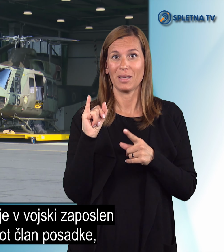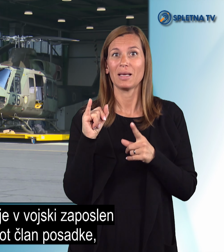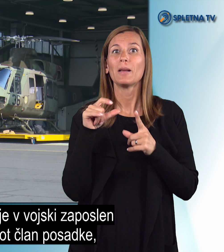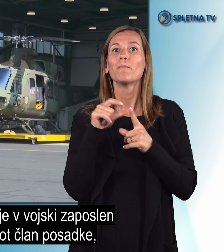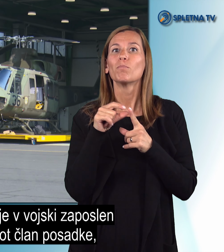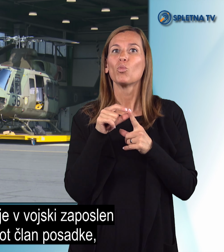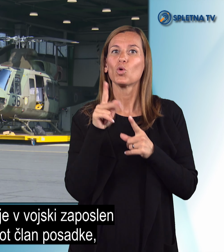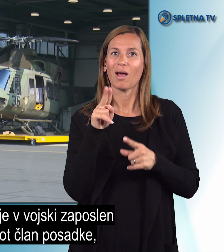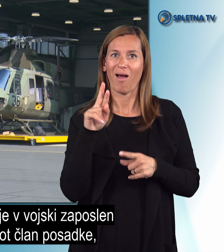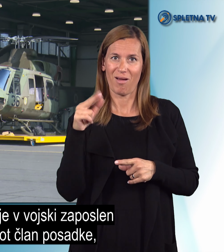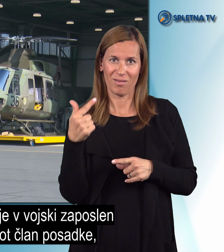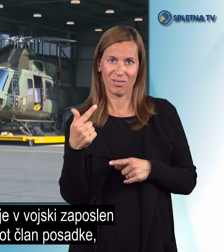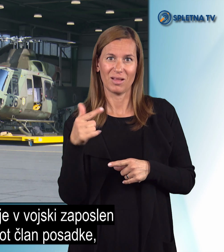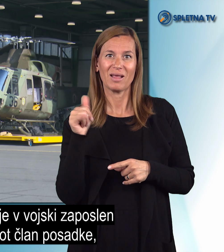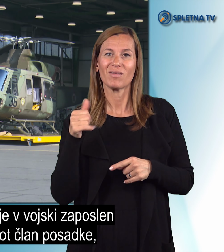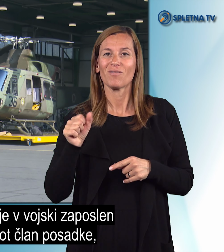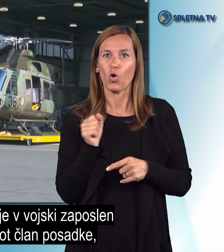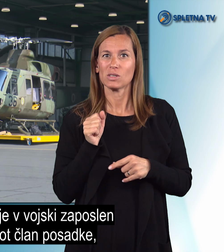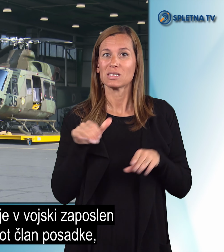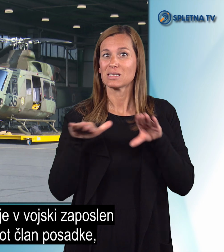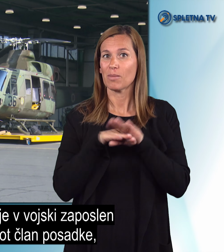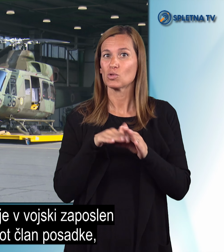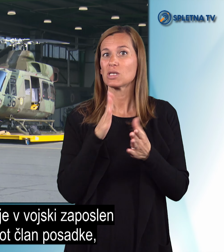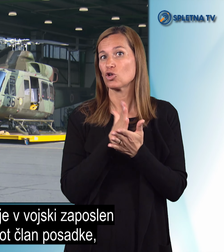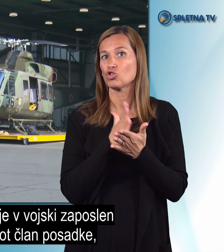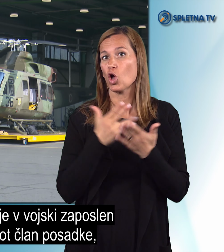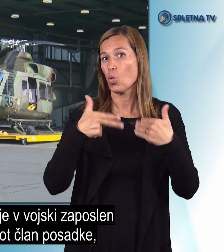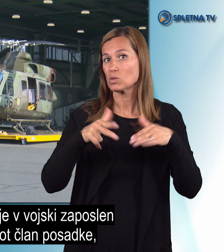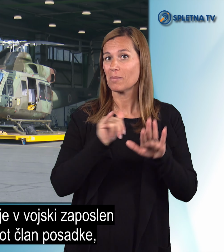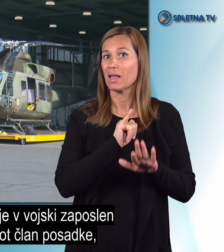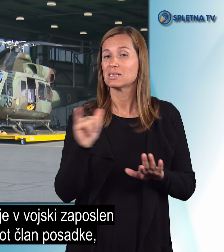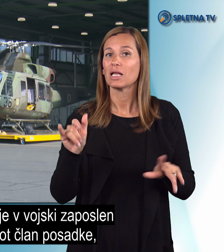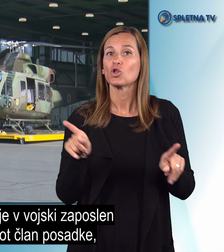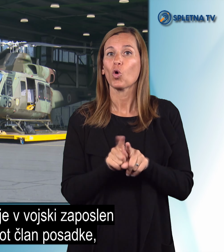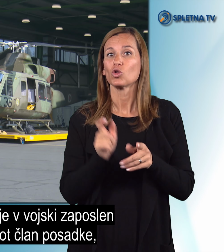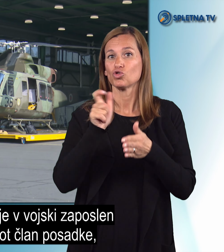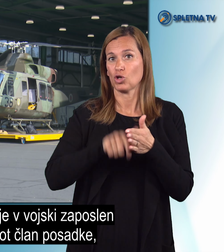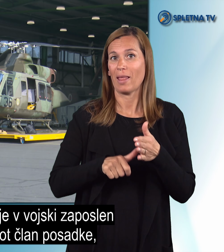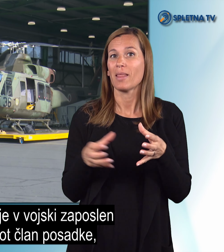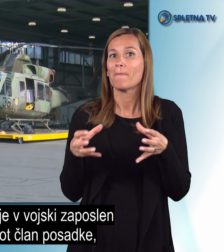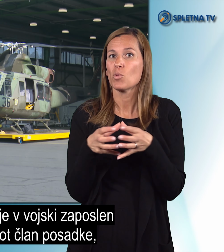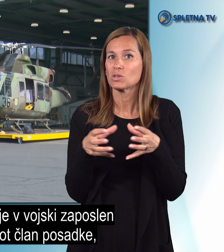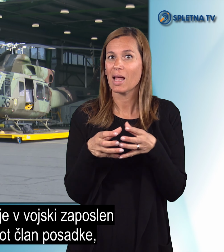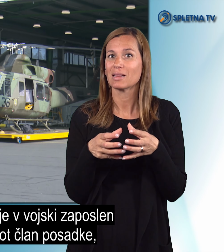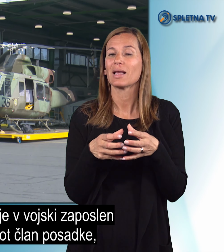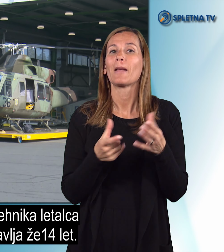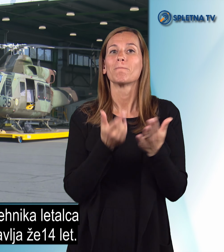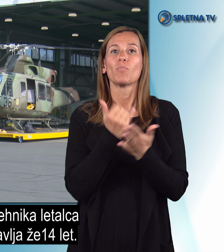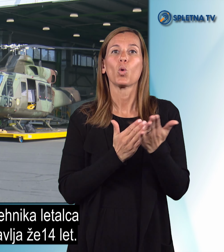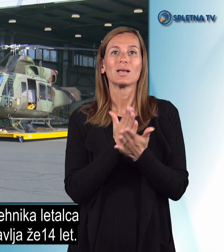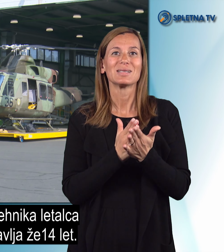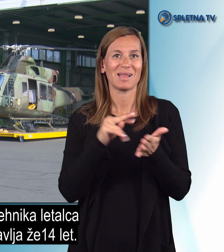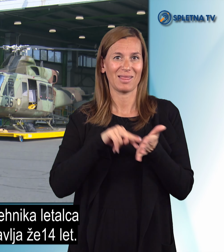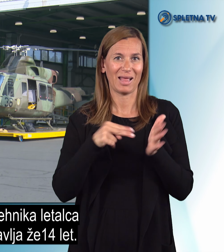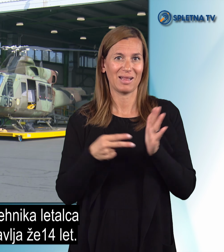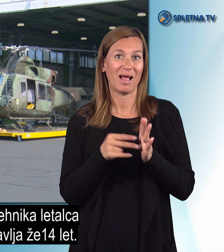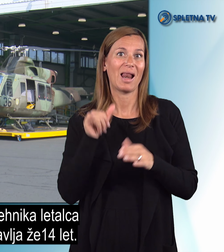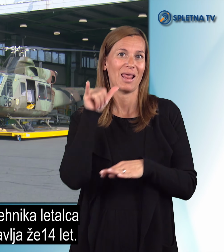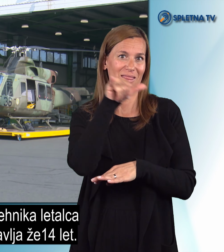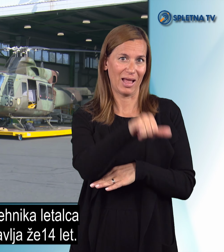Slovenske vojske. Čopi Purkart je v vojski zaposlen že 18 let kot član posadke.